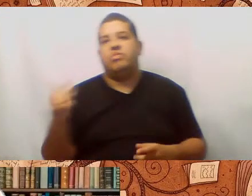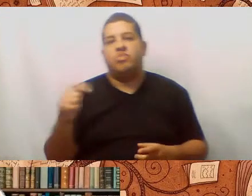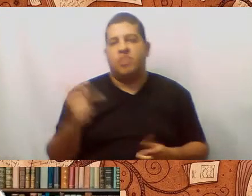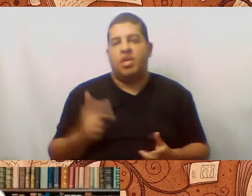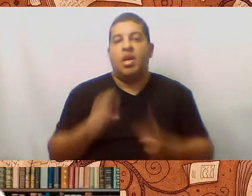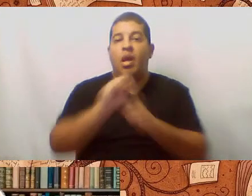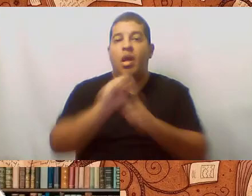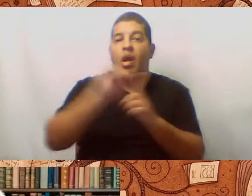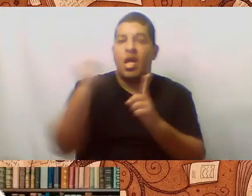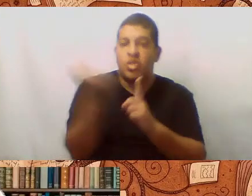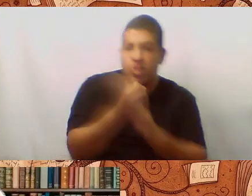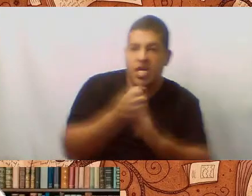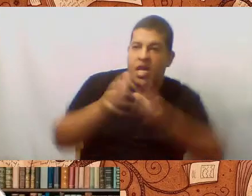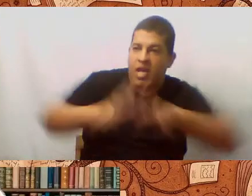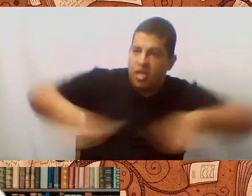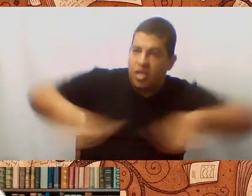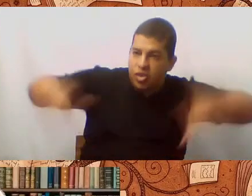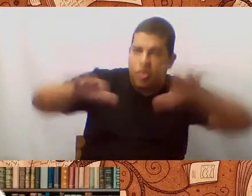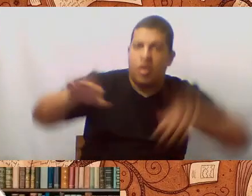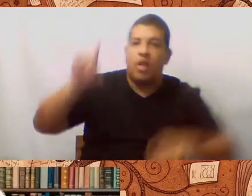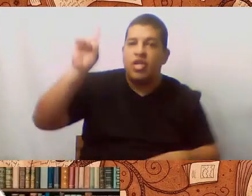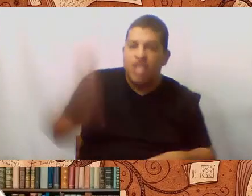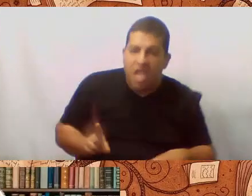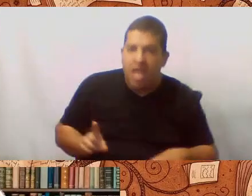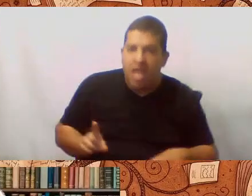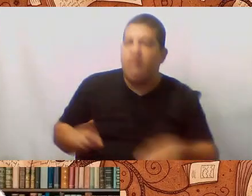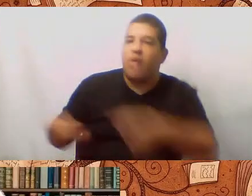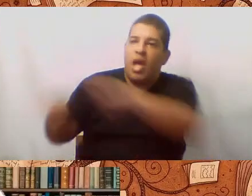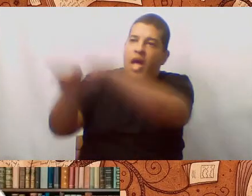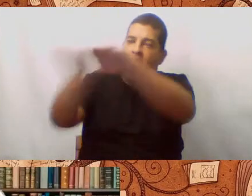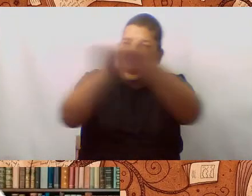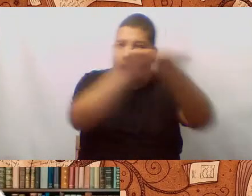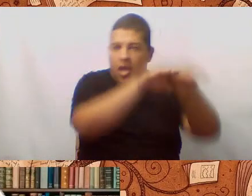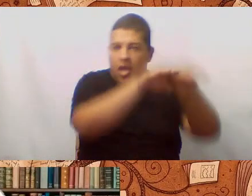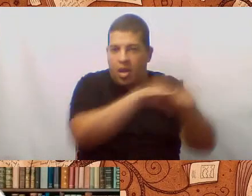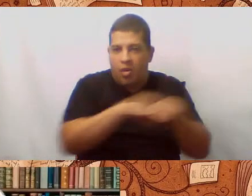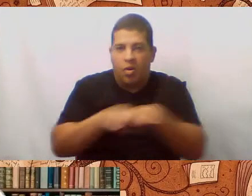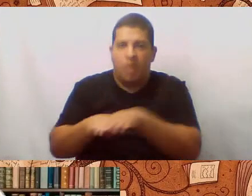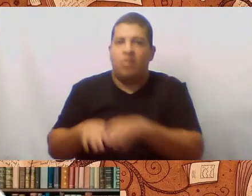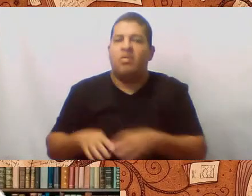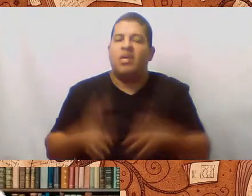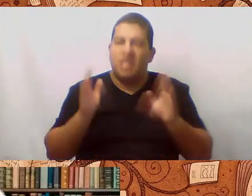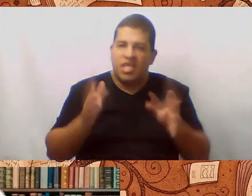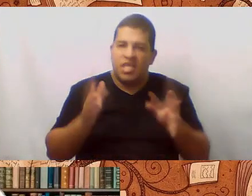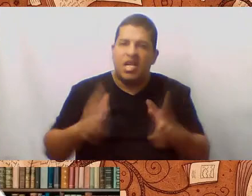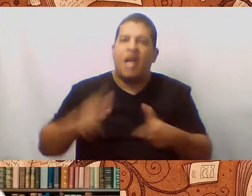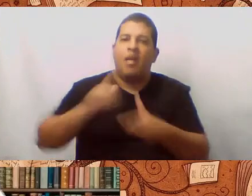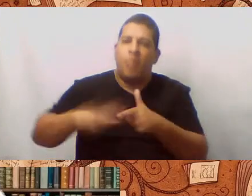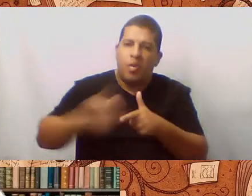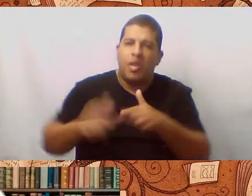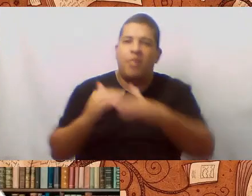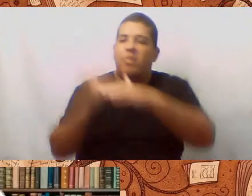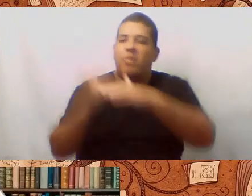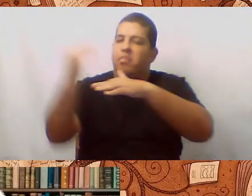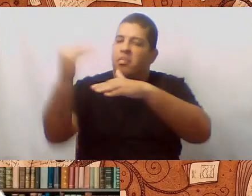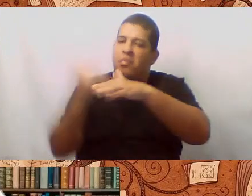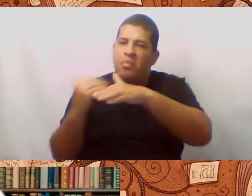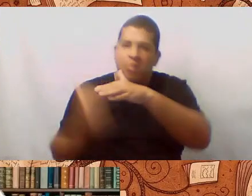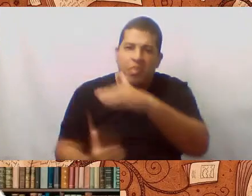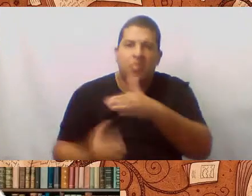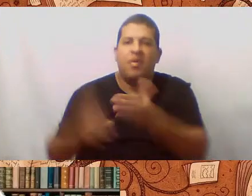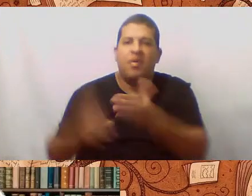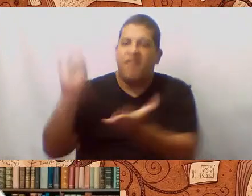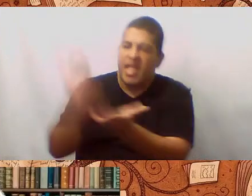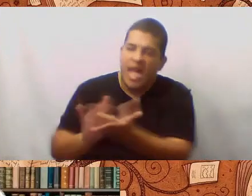os direitos devem ser igualitários. A gente já vive com muitas hierarquias simbólicas e reais, como